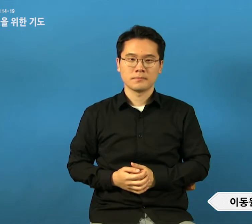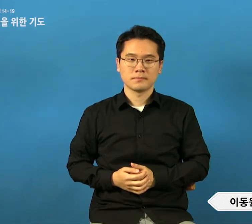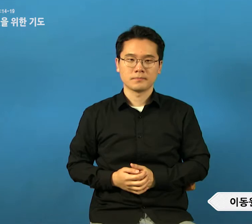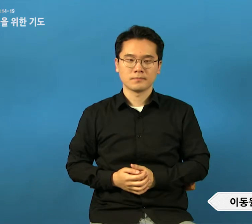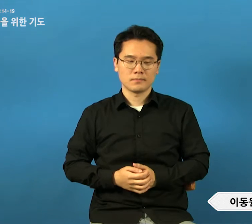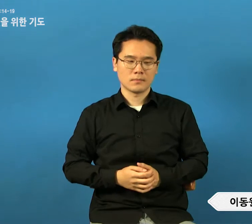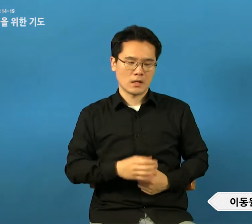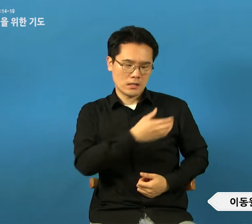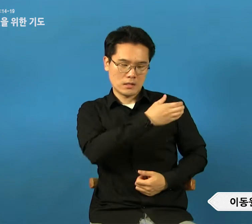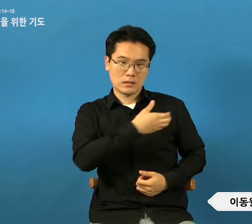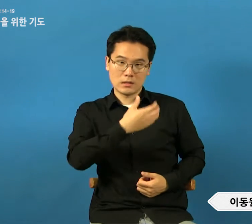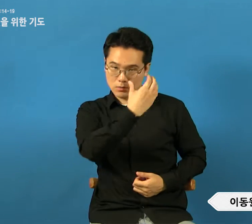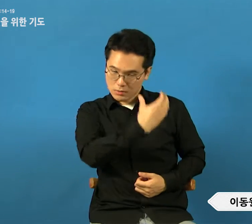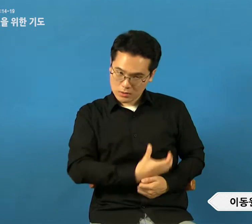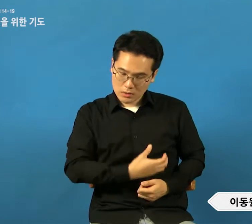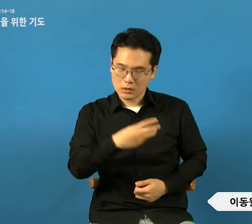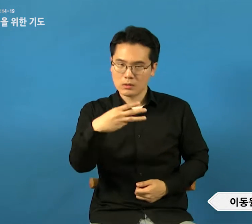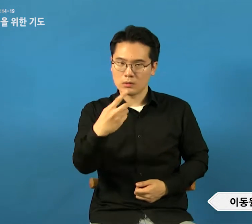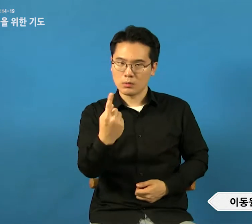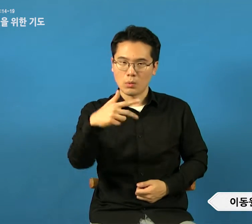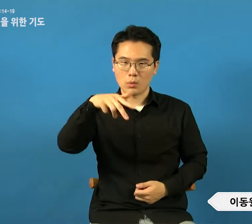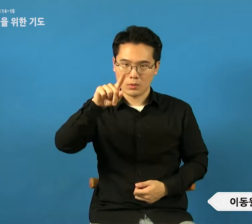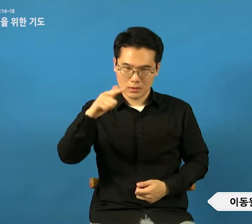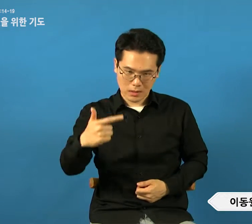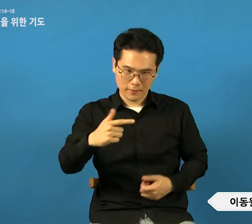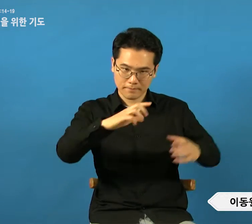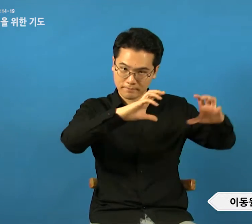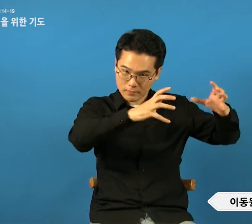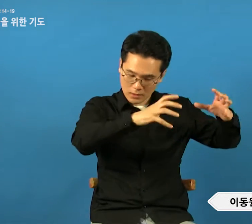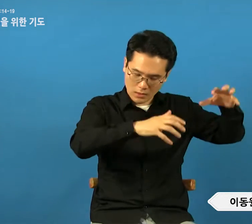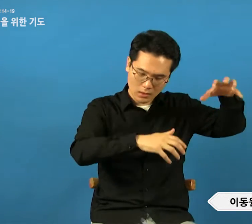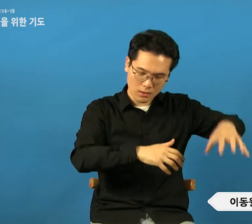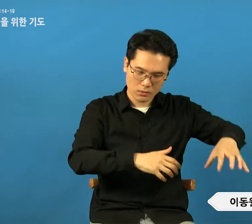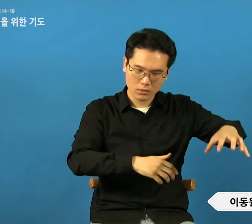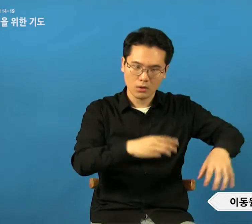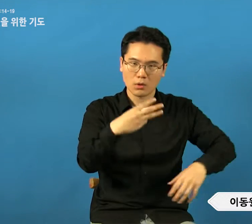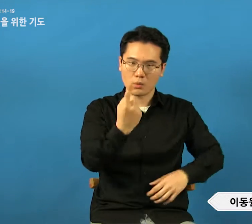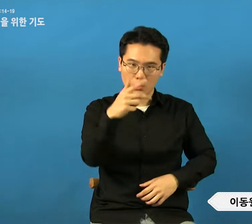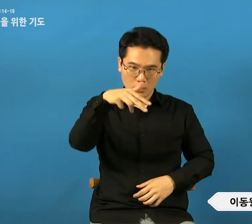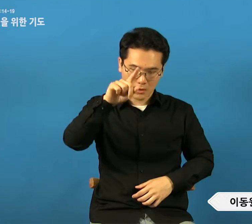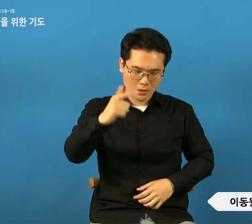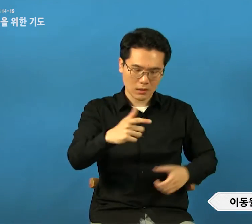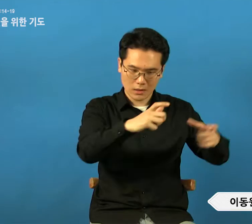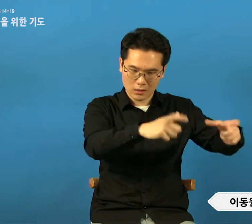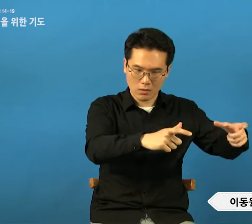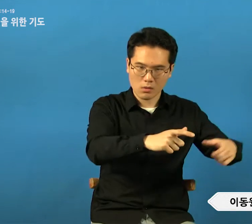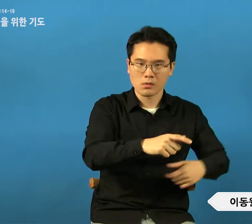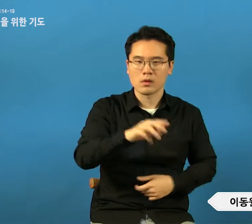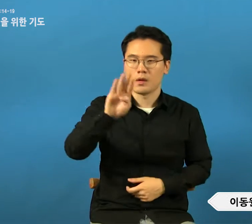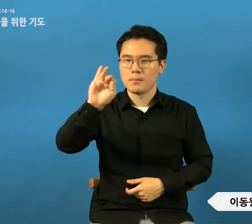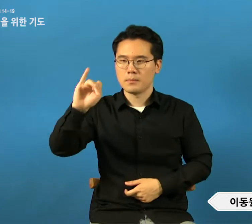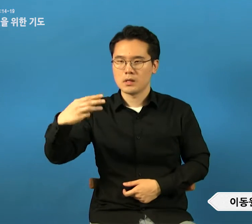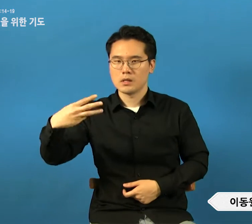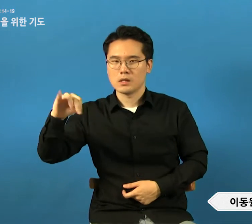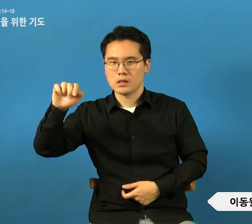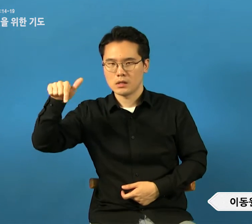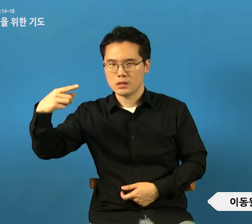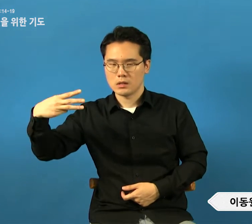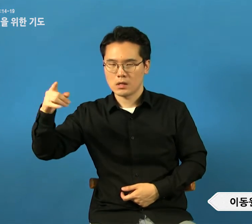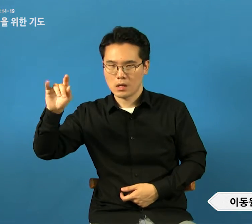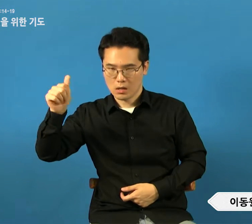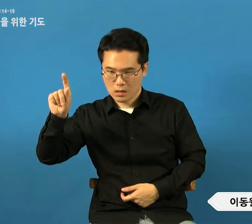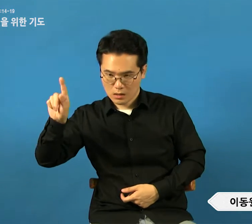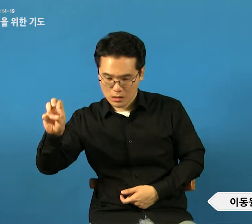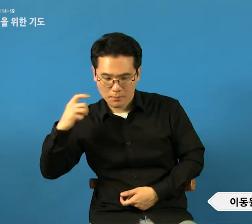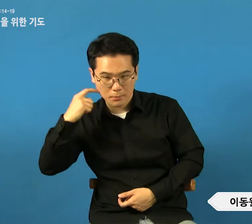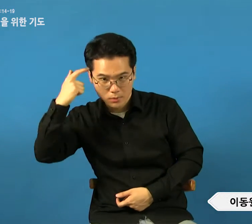1974년 스위스의 로잔에서 얼마 전에 돌아가신 빌그레암 목사님이 주관한 세계 기독교